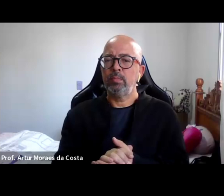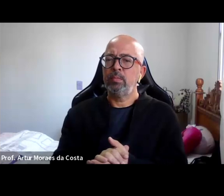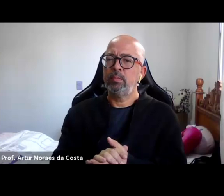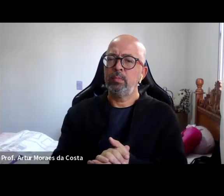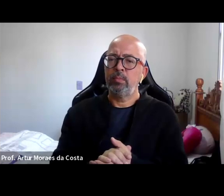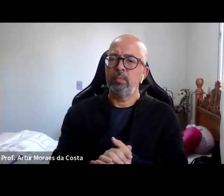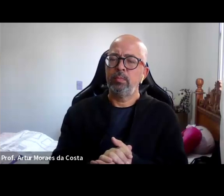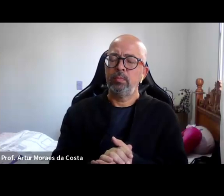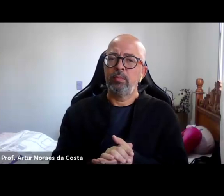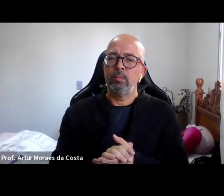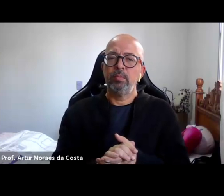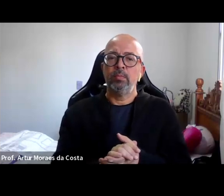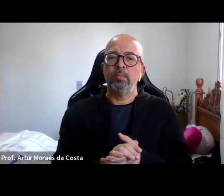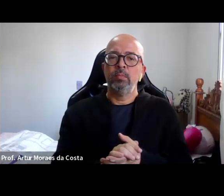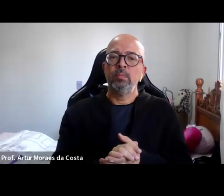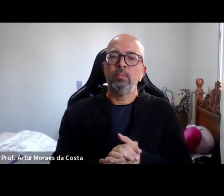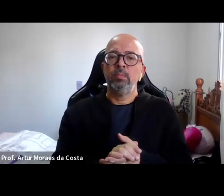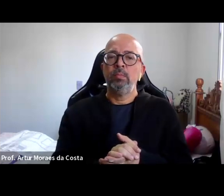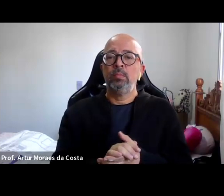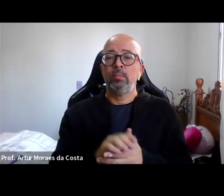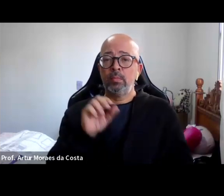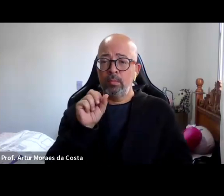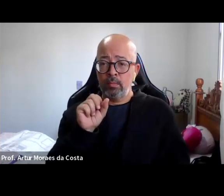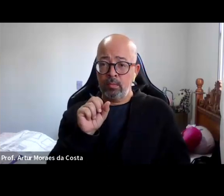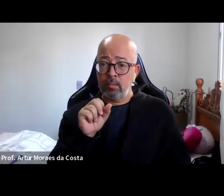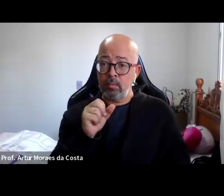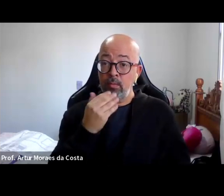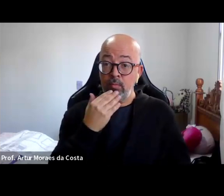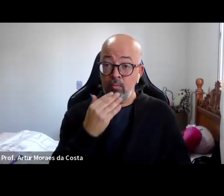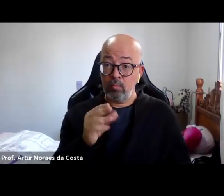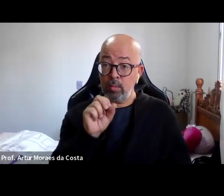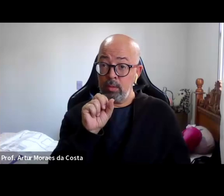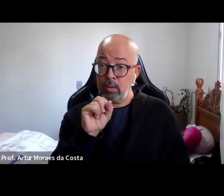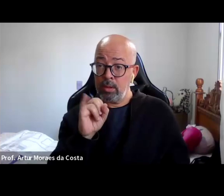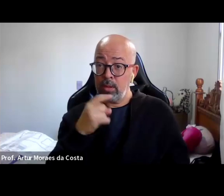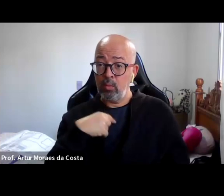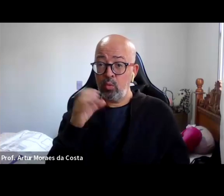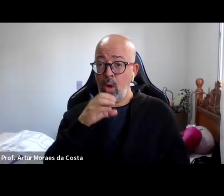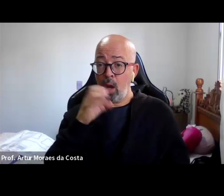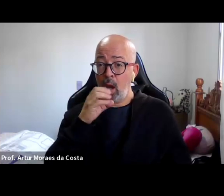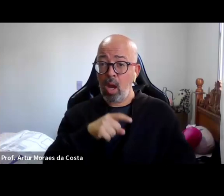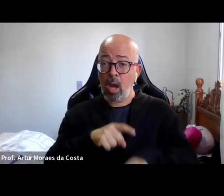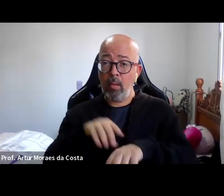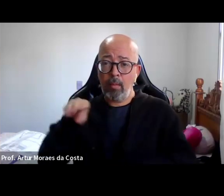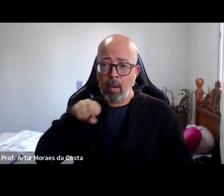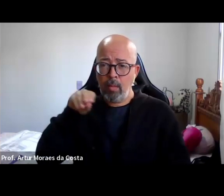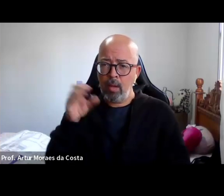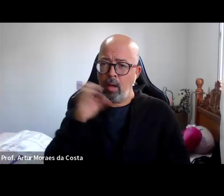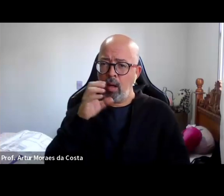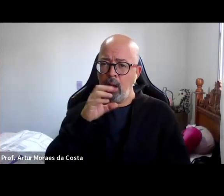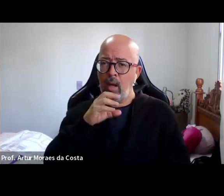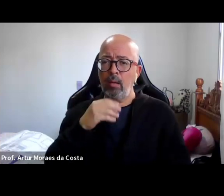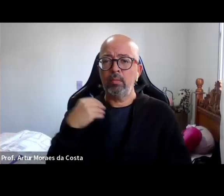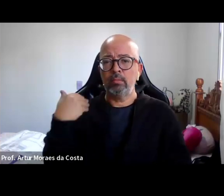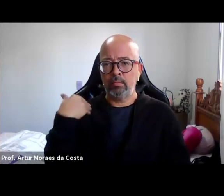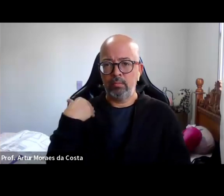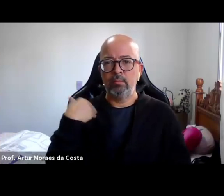participan pueden descansar un momentito y retomar fuerzas para continuar bueno igual en caso